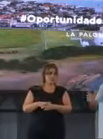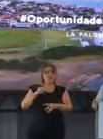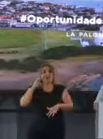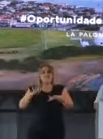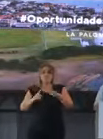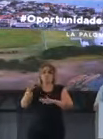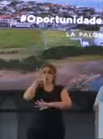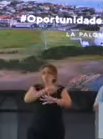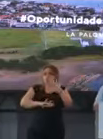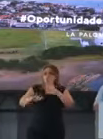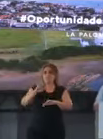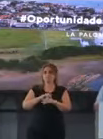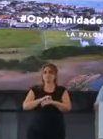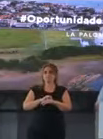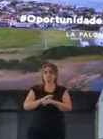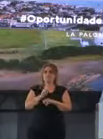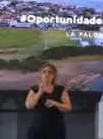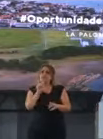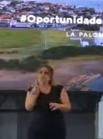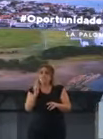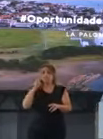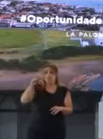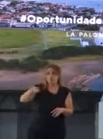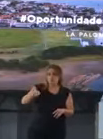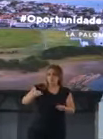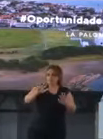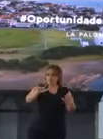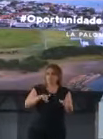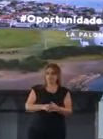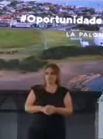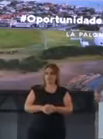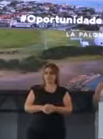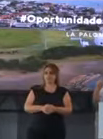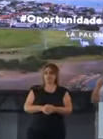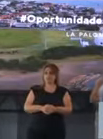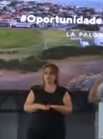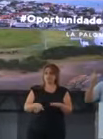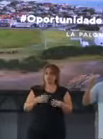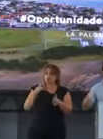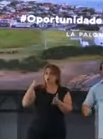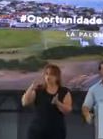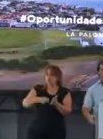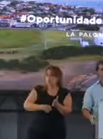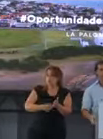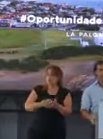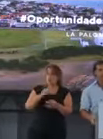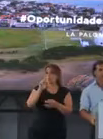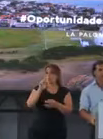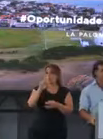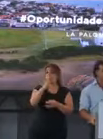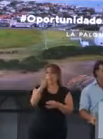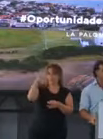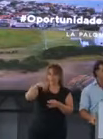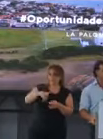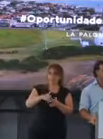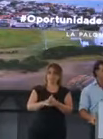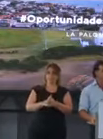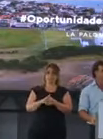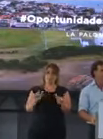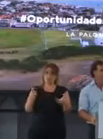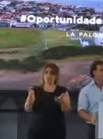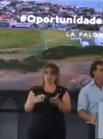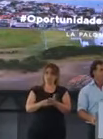uno confunde los términos jurídicos. El contrato de UPM. No hay contrato de